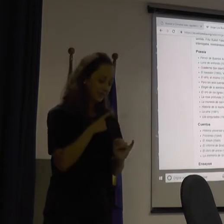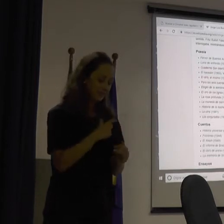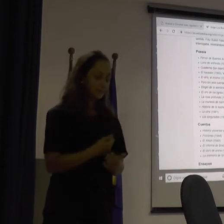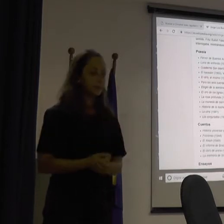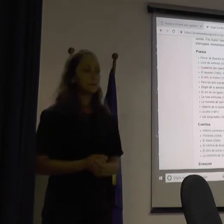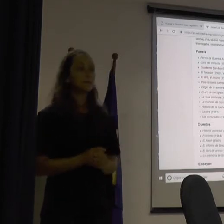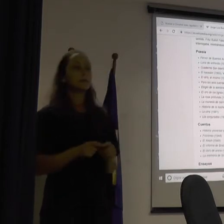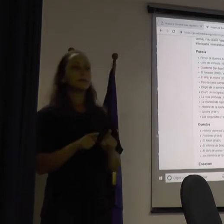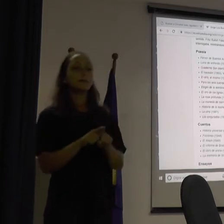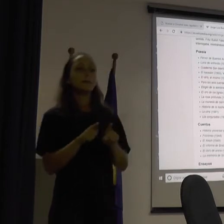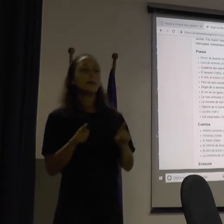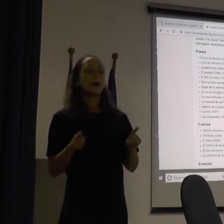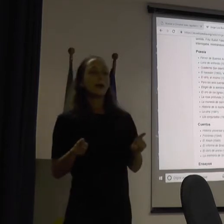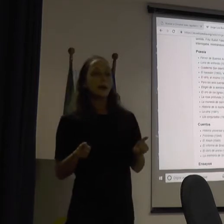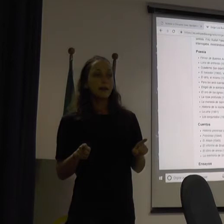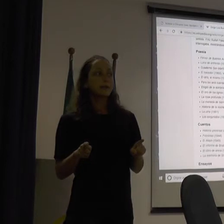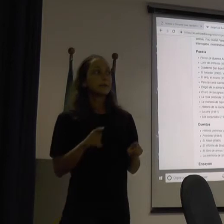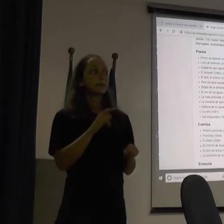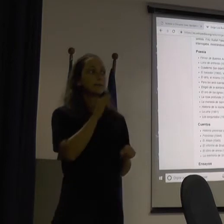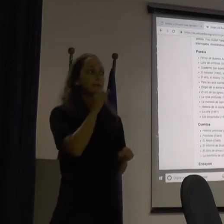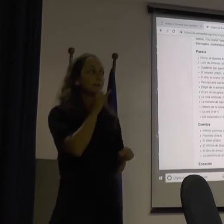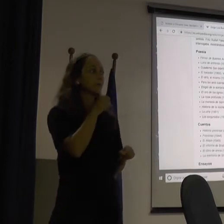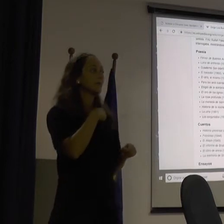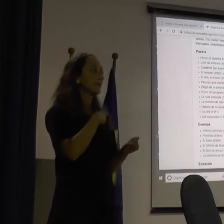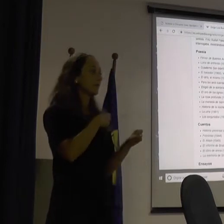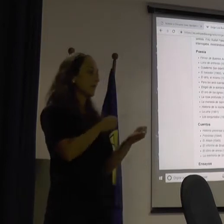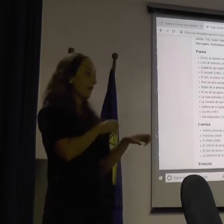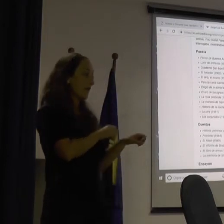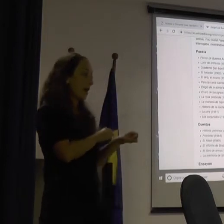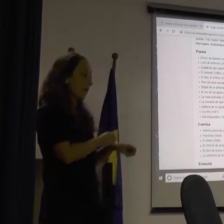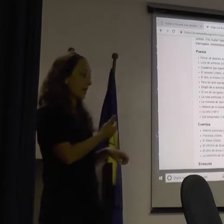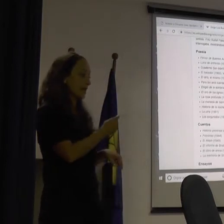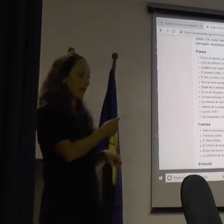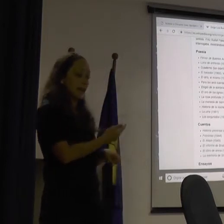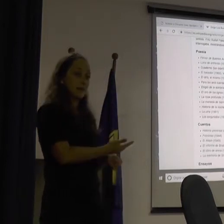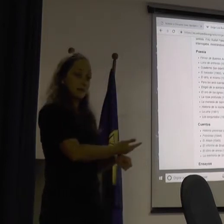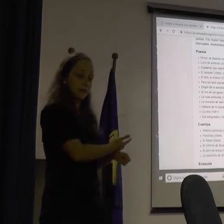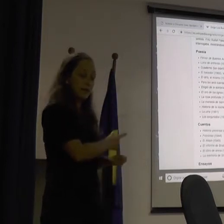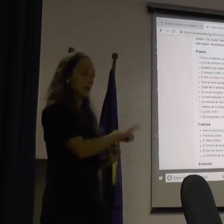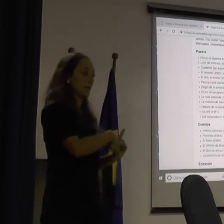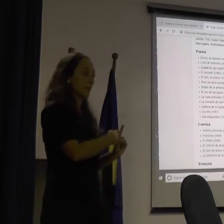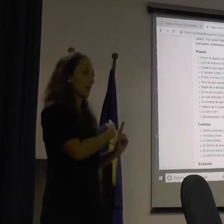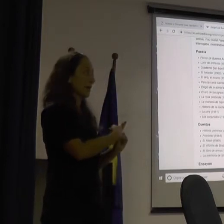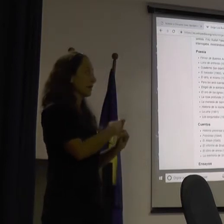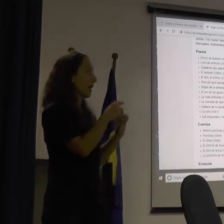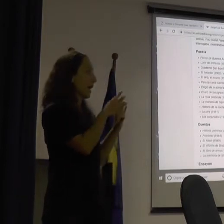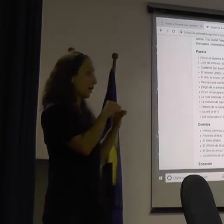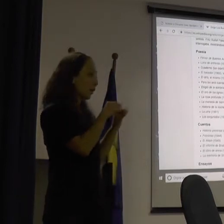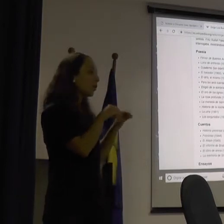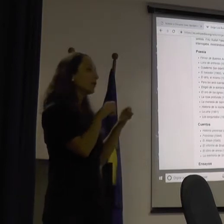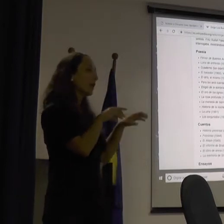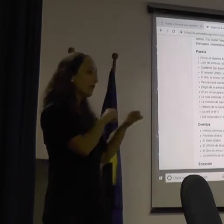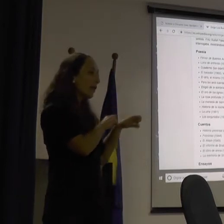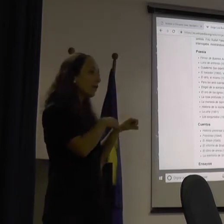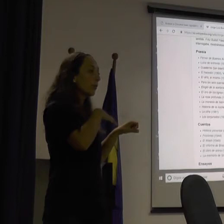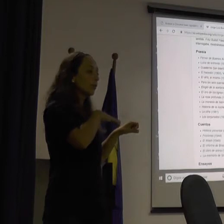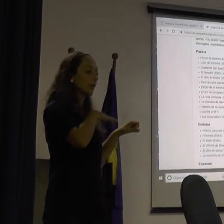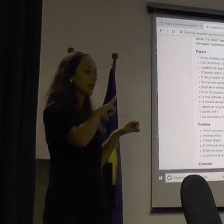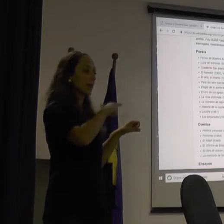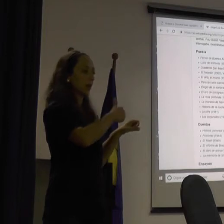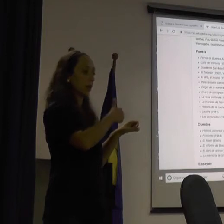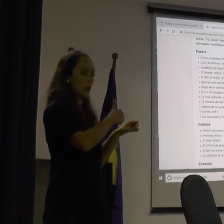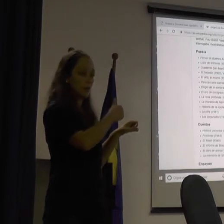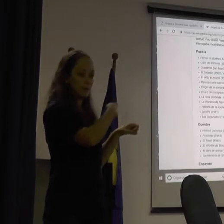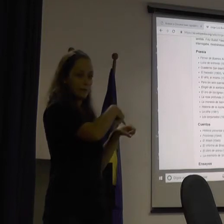Mas uma coisa, então eu dava, por exemplo, 14 aulas por semana, o salário ainda dava aula à noite, dava aula de português para estrangeiro,